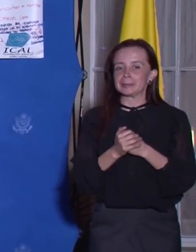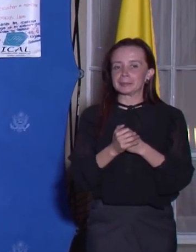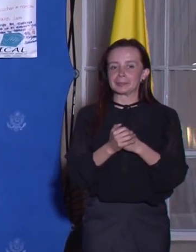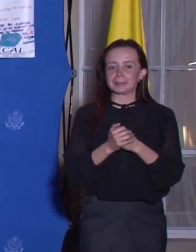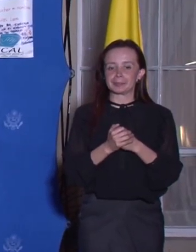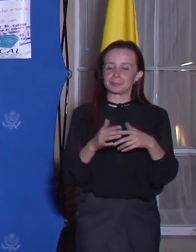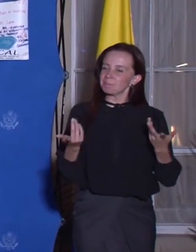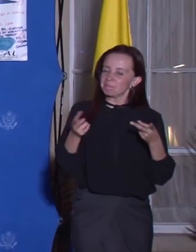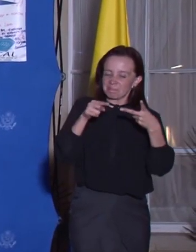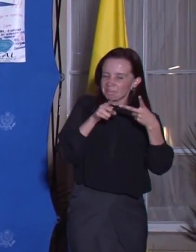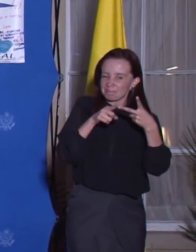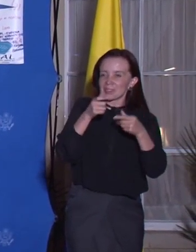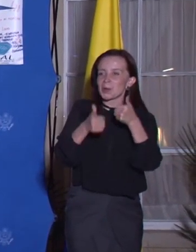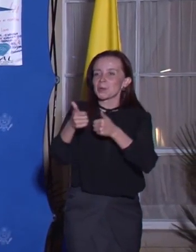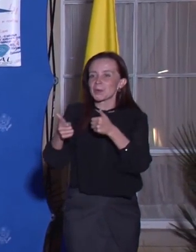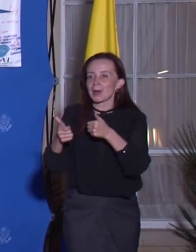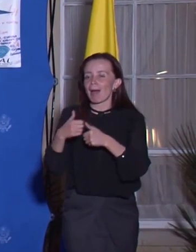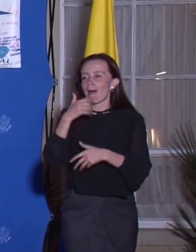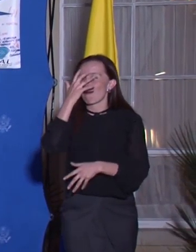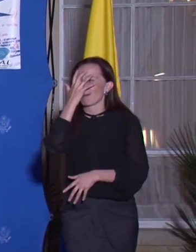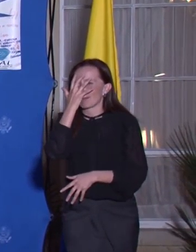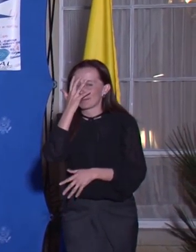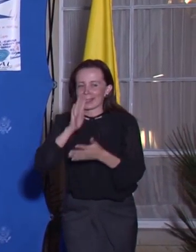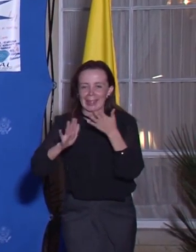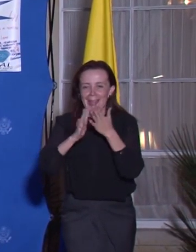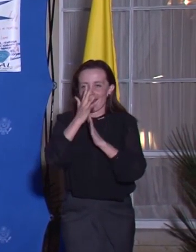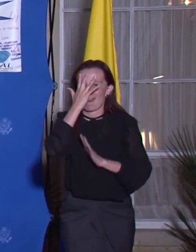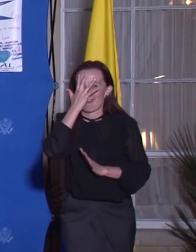y cómo funciona es qué pena.